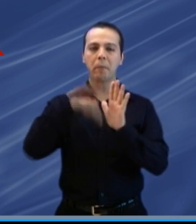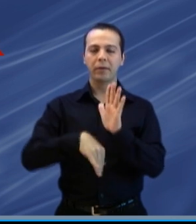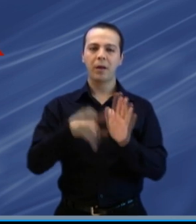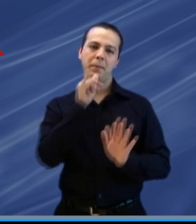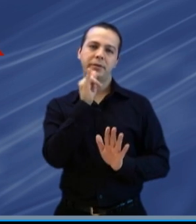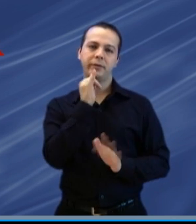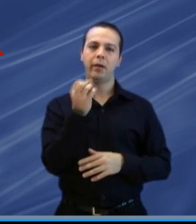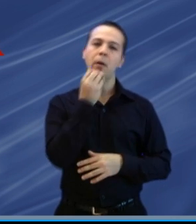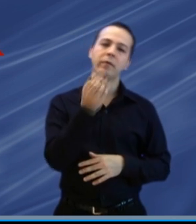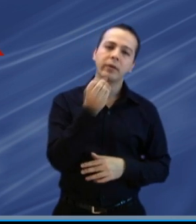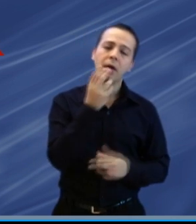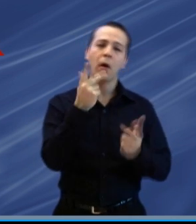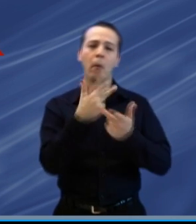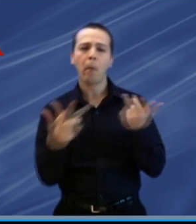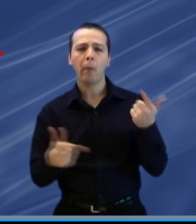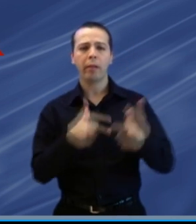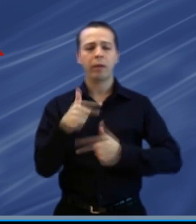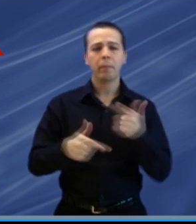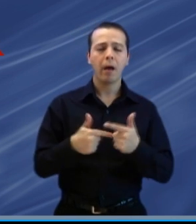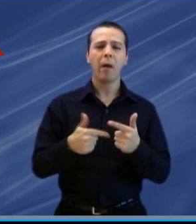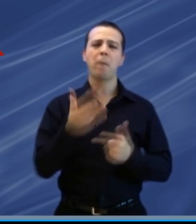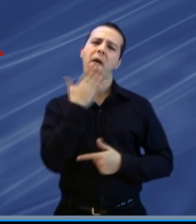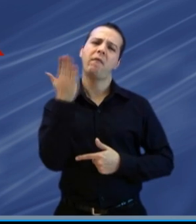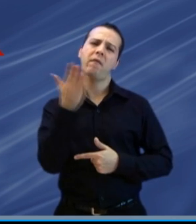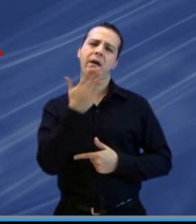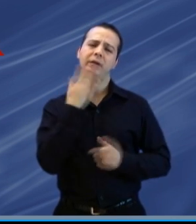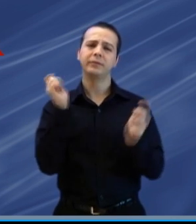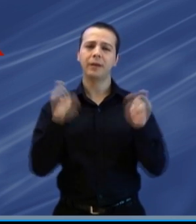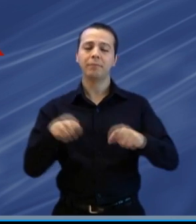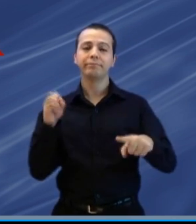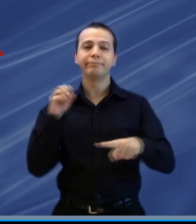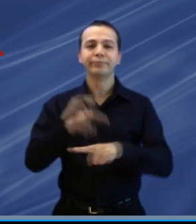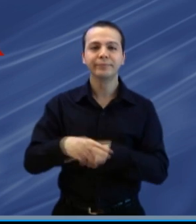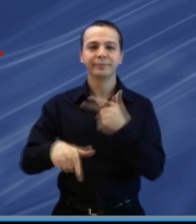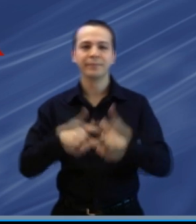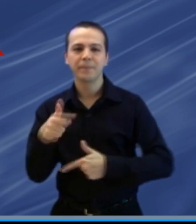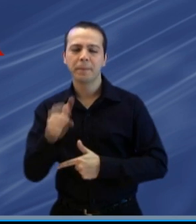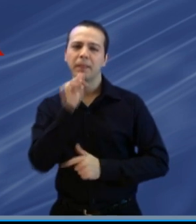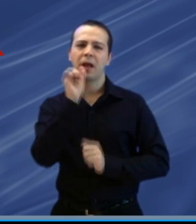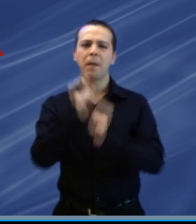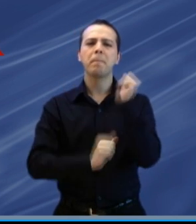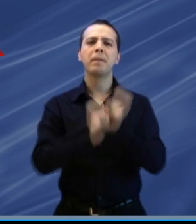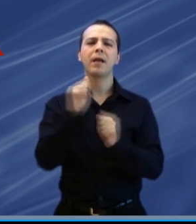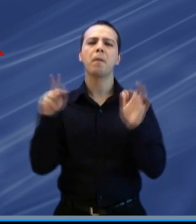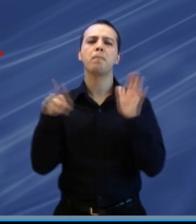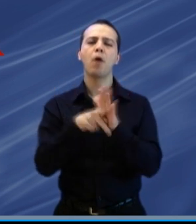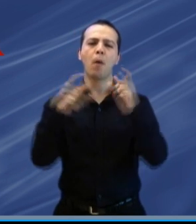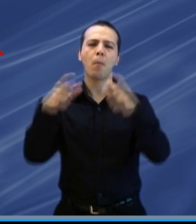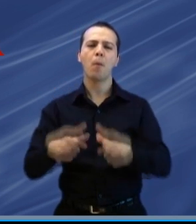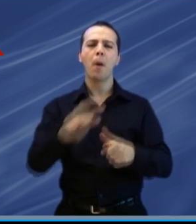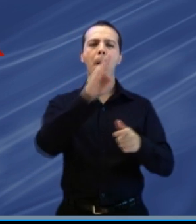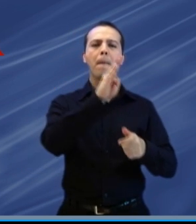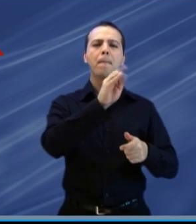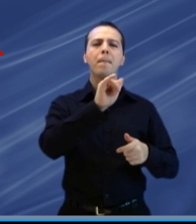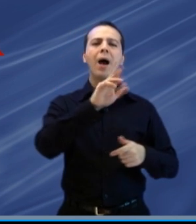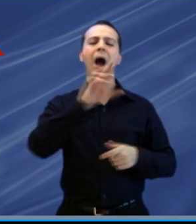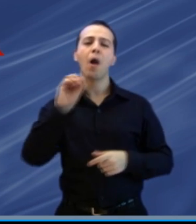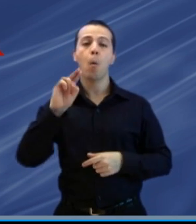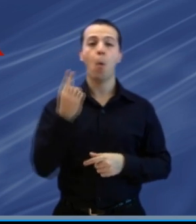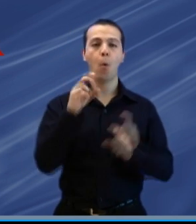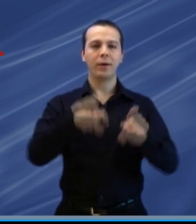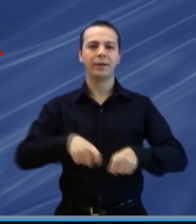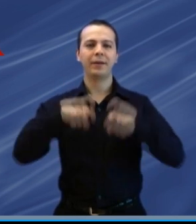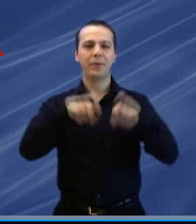melhor nível de qualificação. Essas pessoas, essas empresas, nos bairros, nas comunidades, no interior,